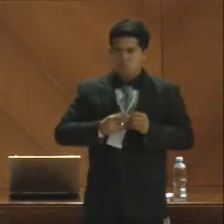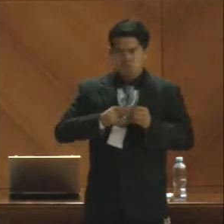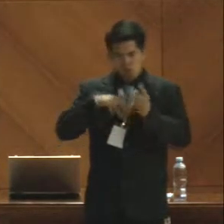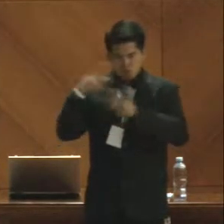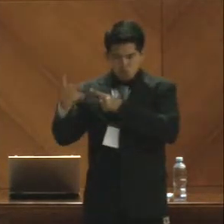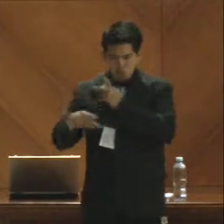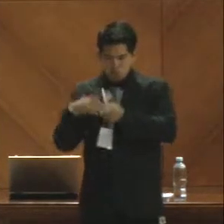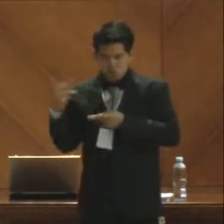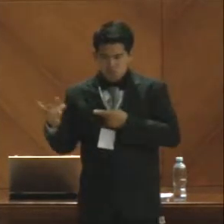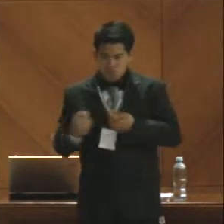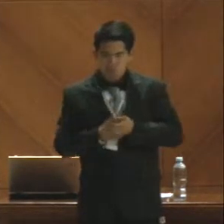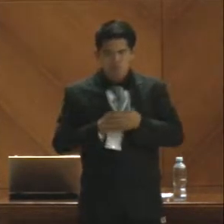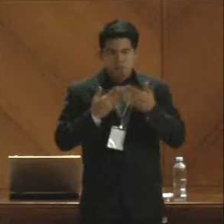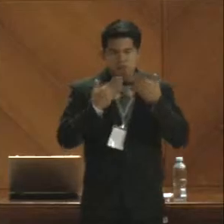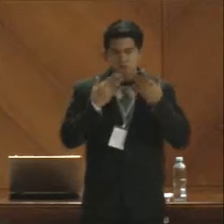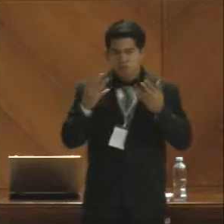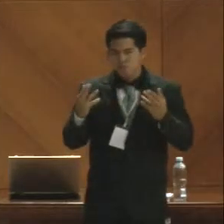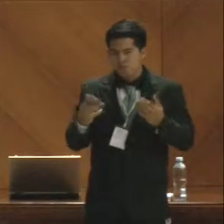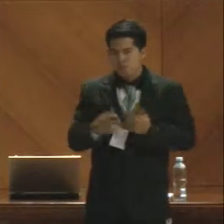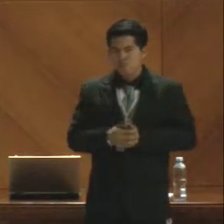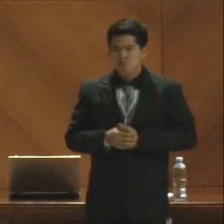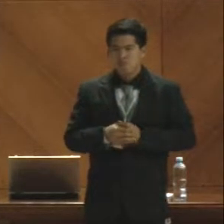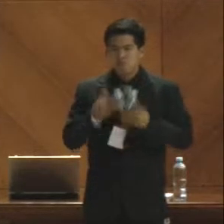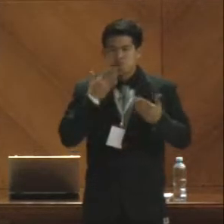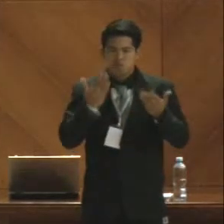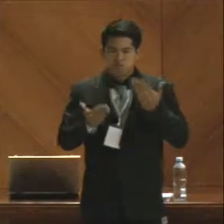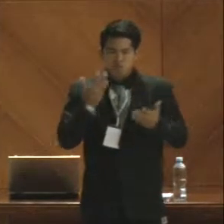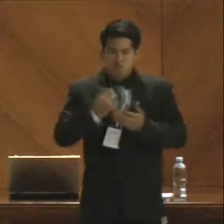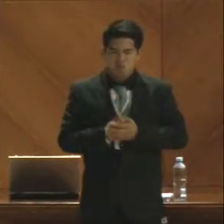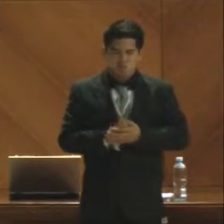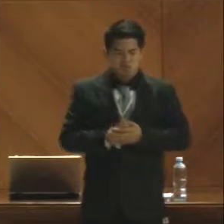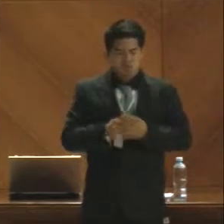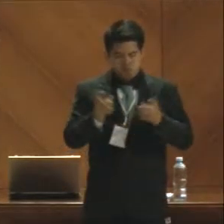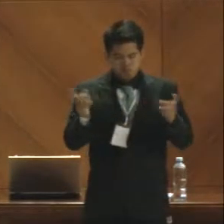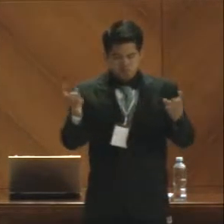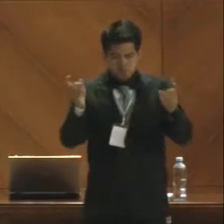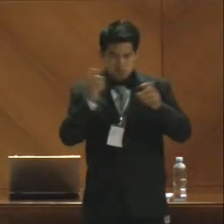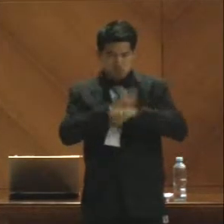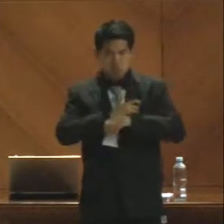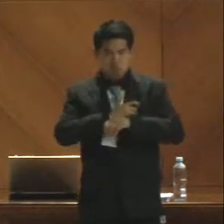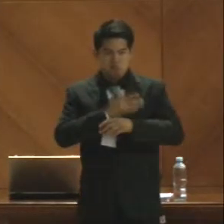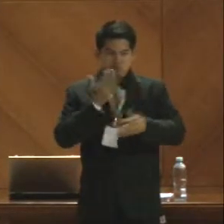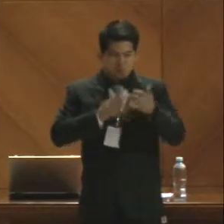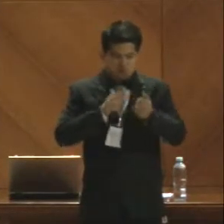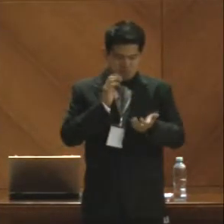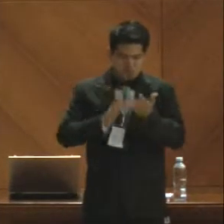software, sino es vender servicios. Y cuando algo no les funciona, entonces está la empresa ecuatoriana que da el